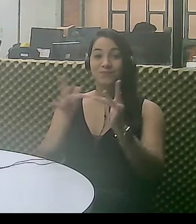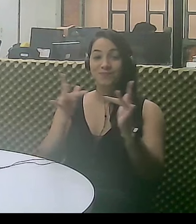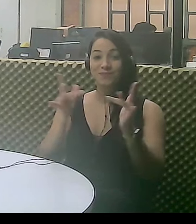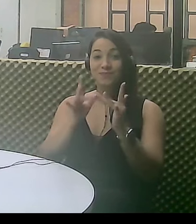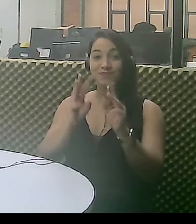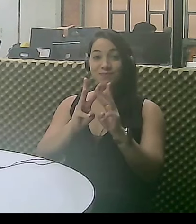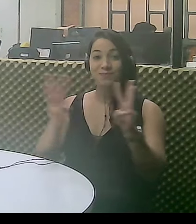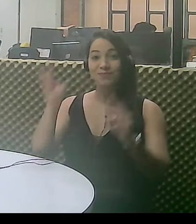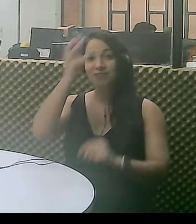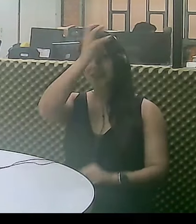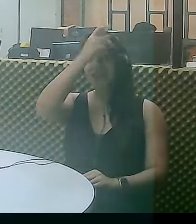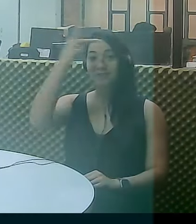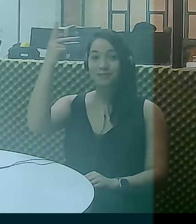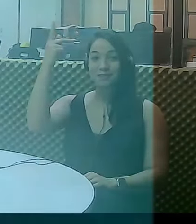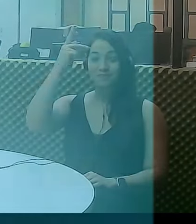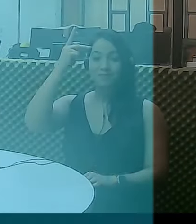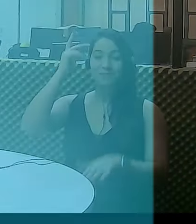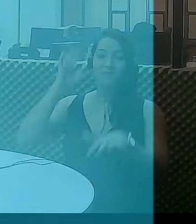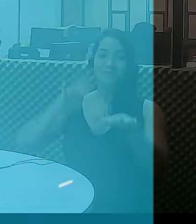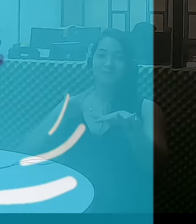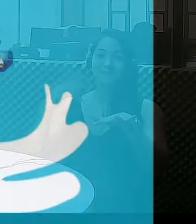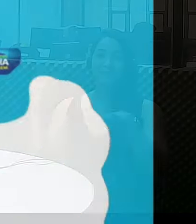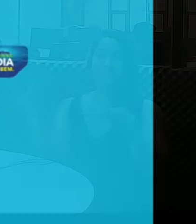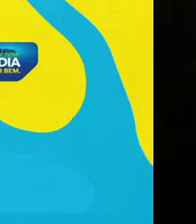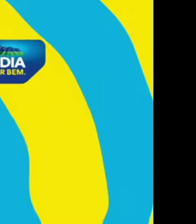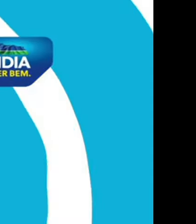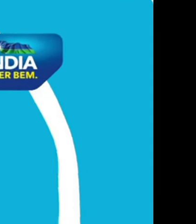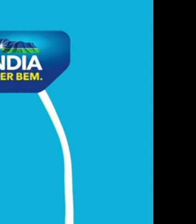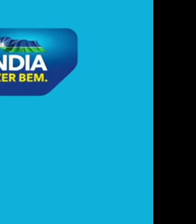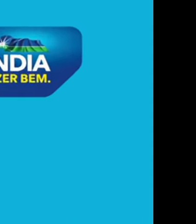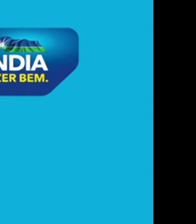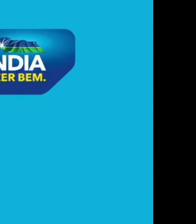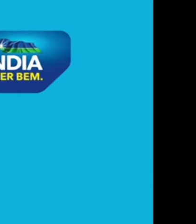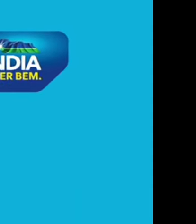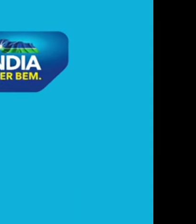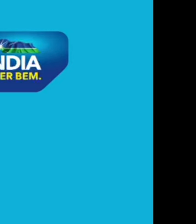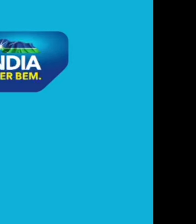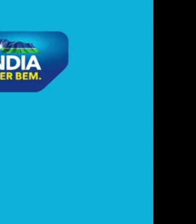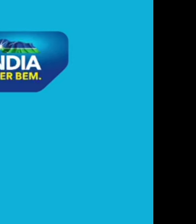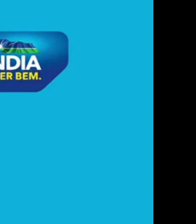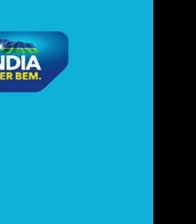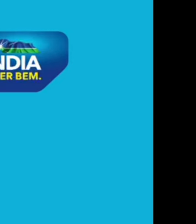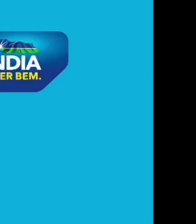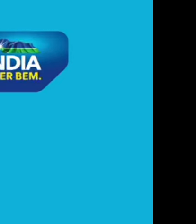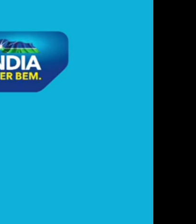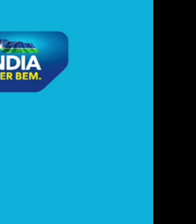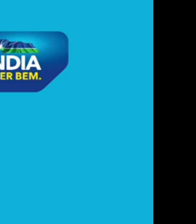Continue conosco no portal da Prefeitura e nas redes sociais.